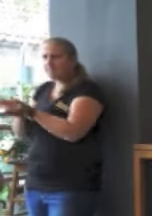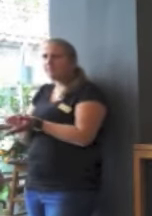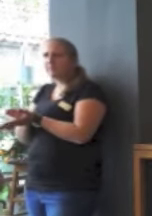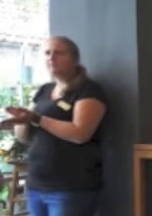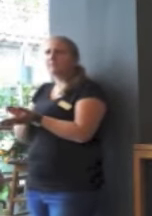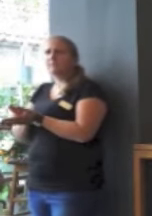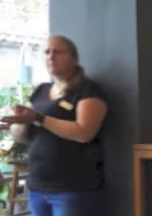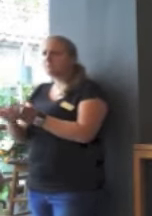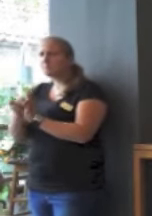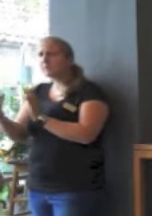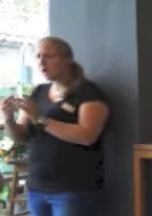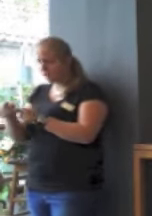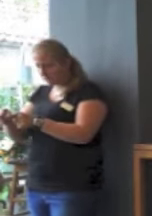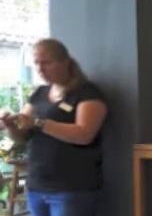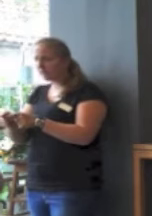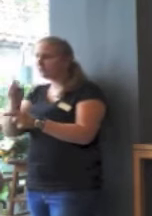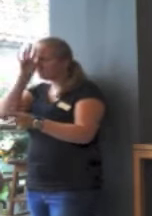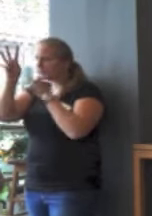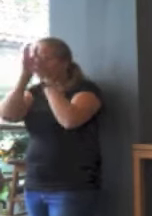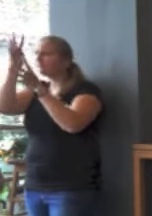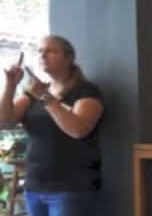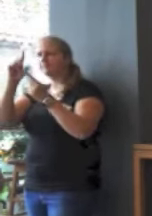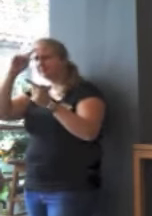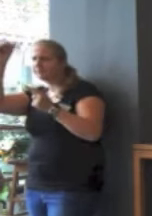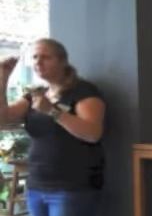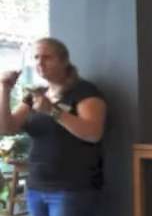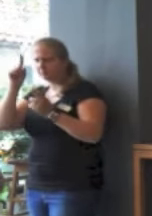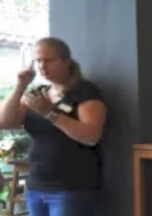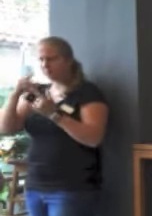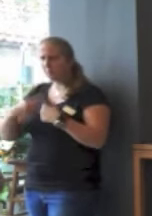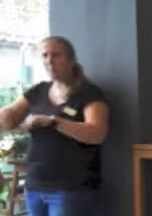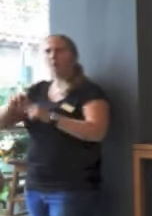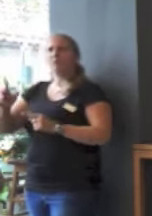desto mindre blir utrymmet för innovationer och att ett lokalt ansvarstagande.